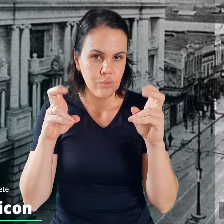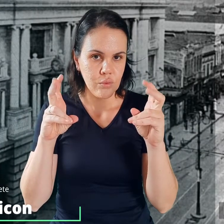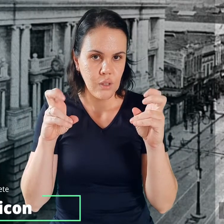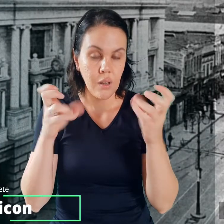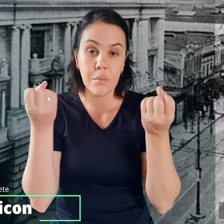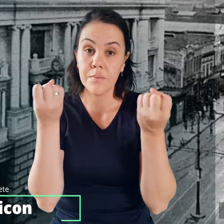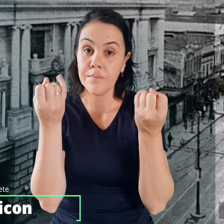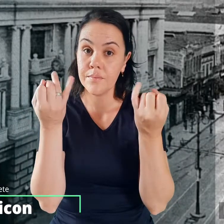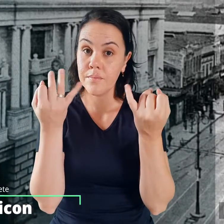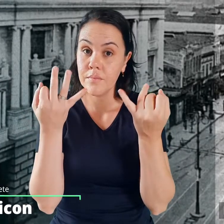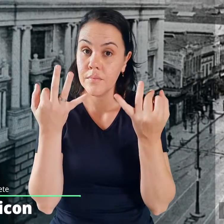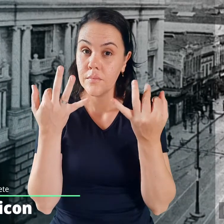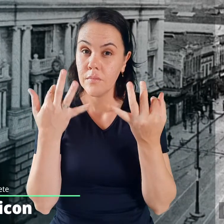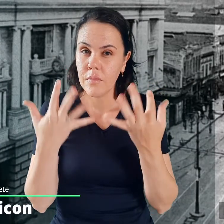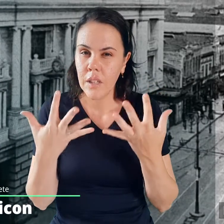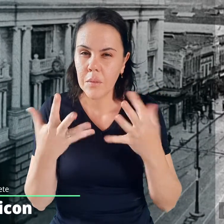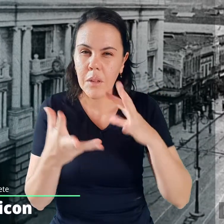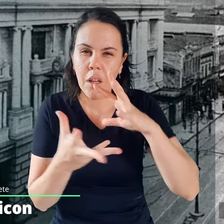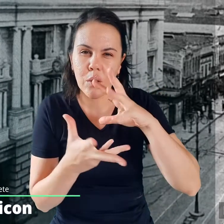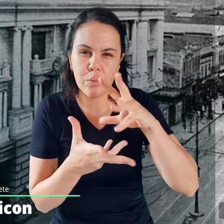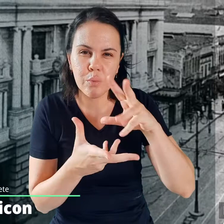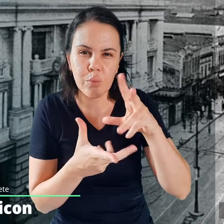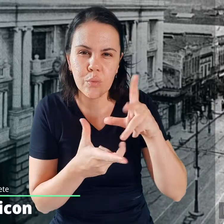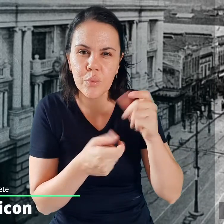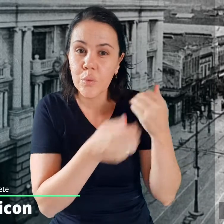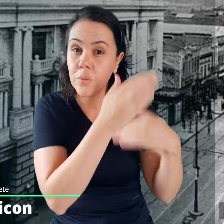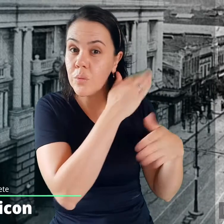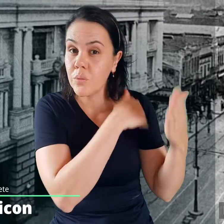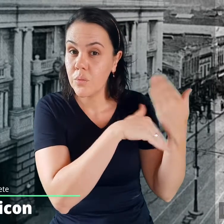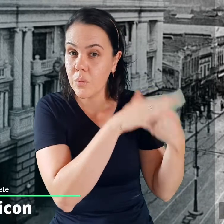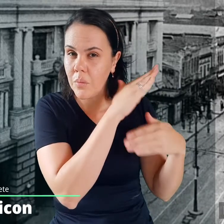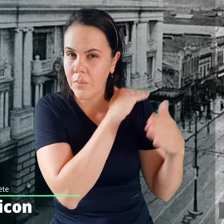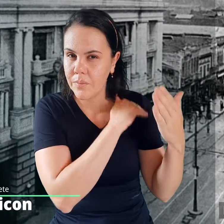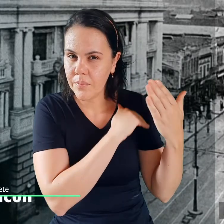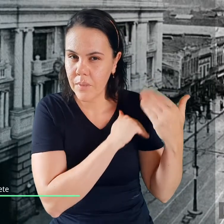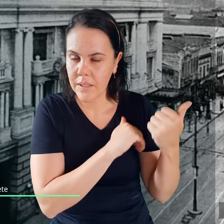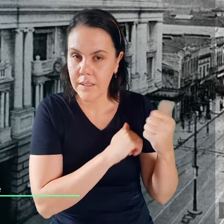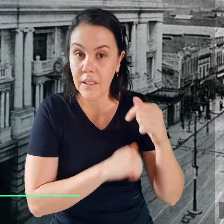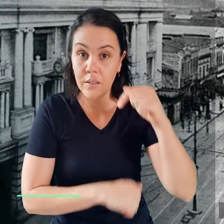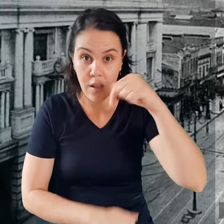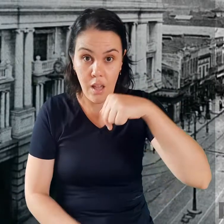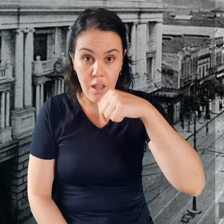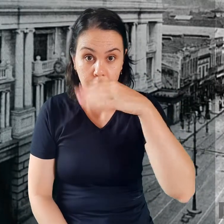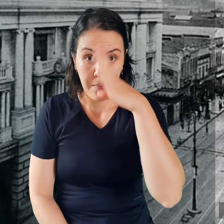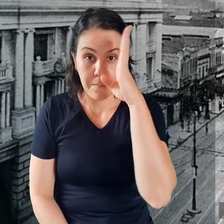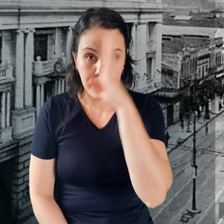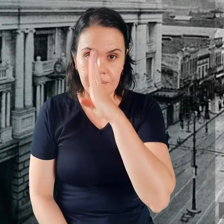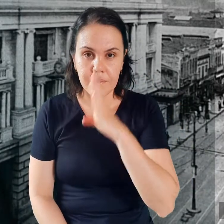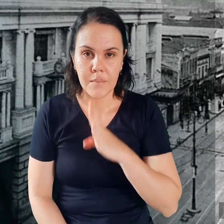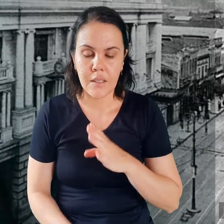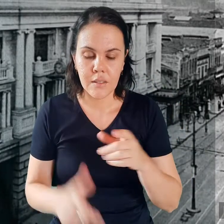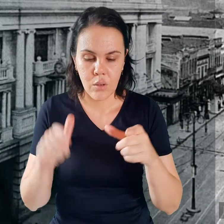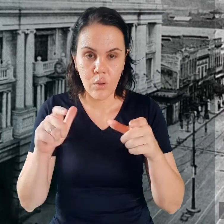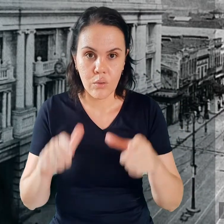Hoje, o tema que nós vamos conversar é de algo que aconteceu há muito tempo atrás, aqui no